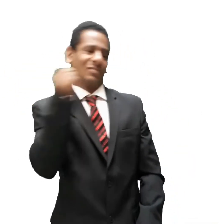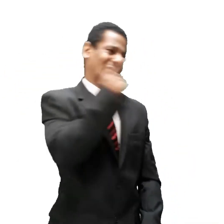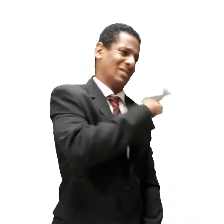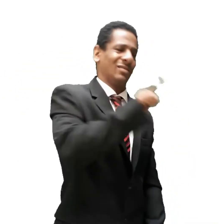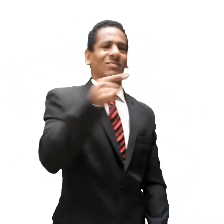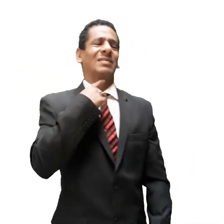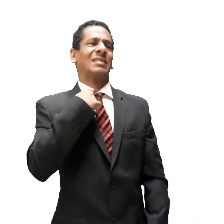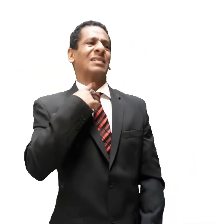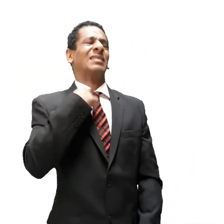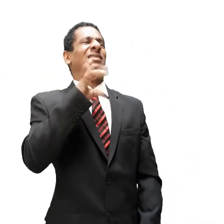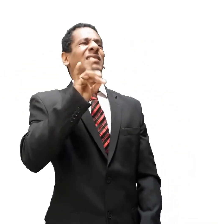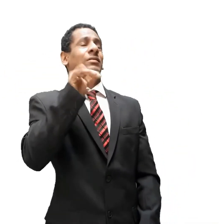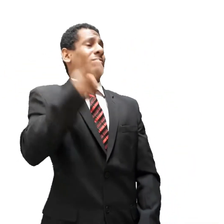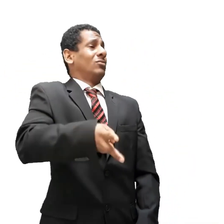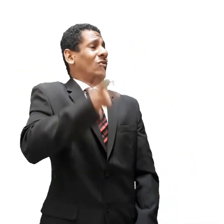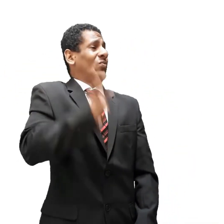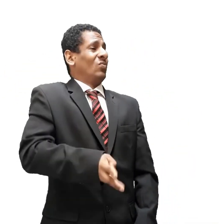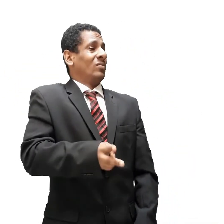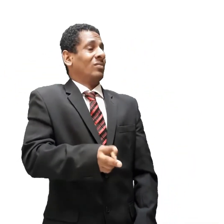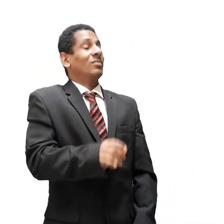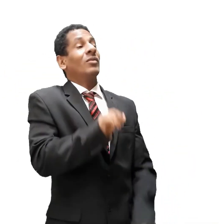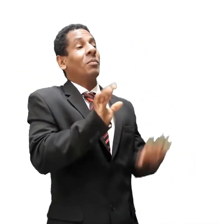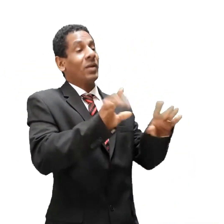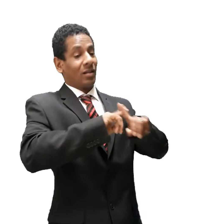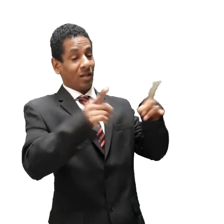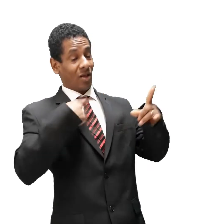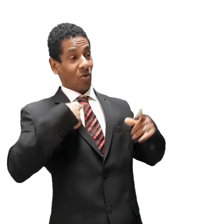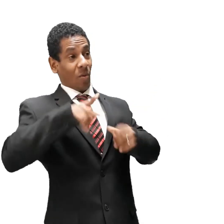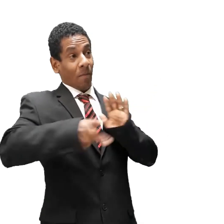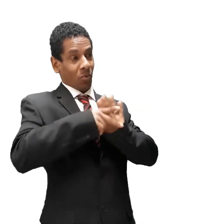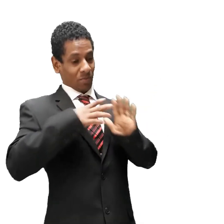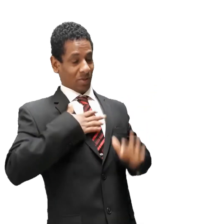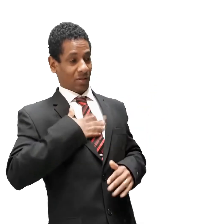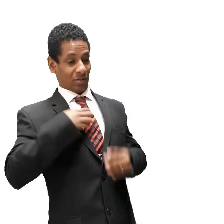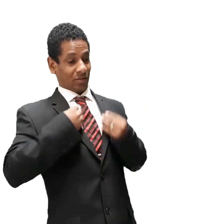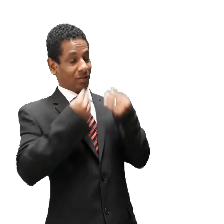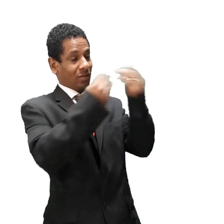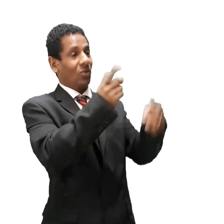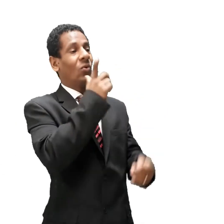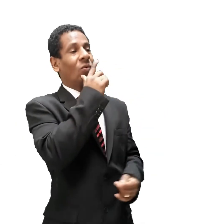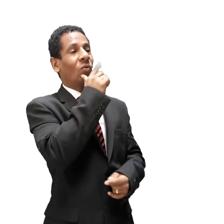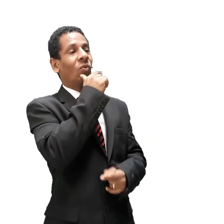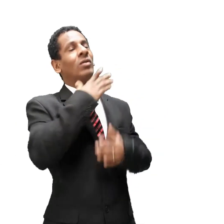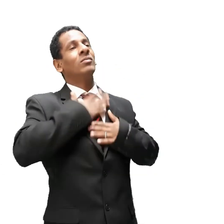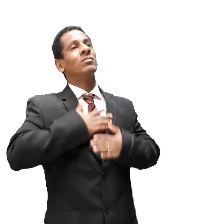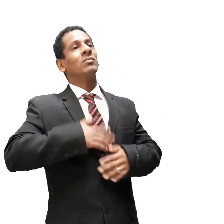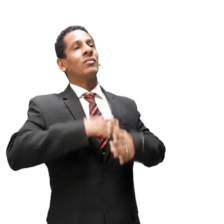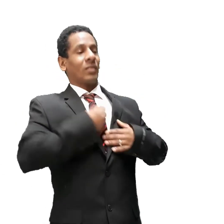buscar. Não, mas é uma água que jorra para a vida eterna. É uma água viva,